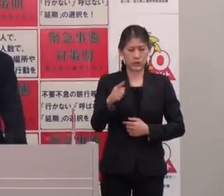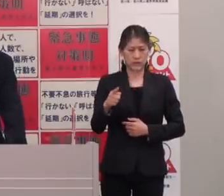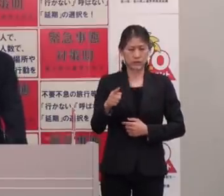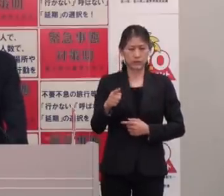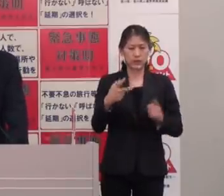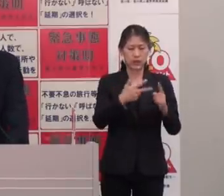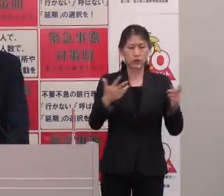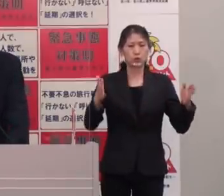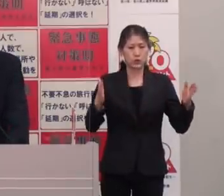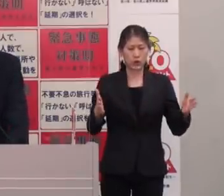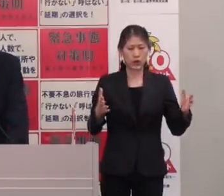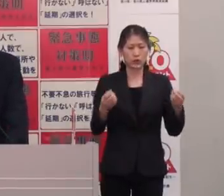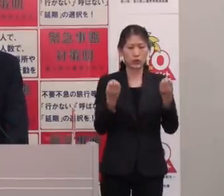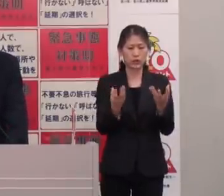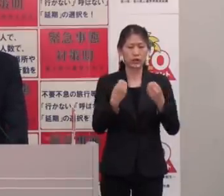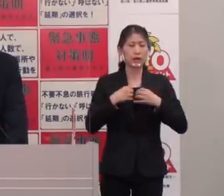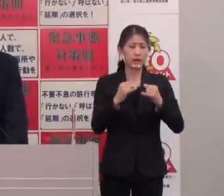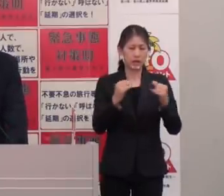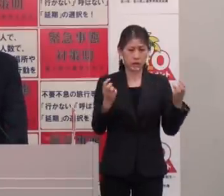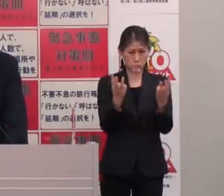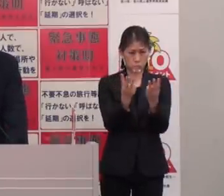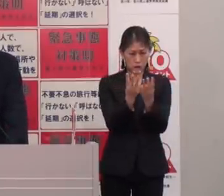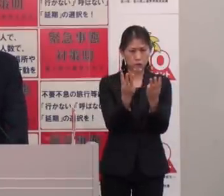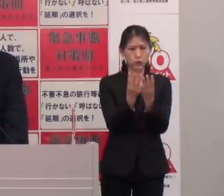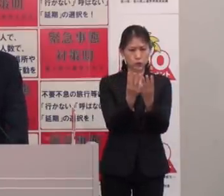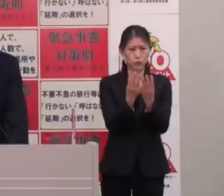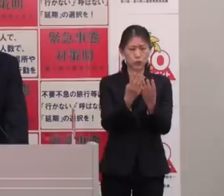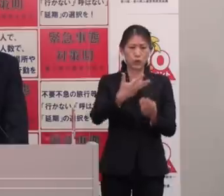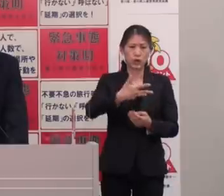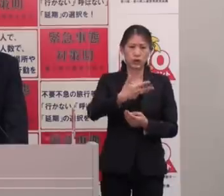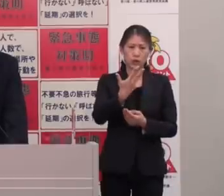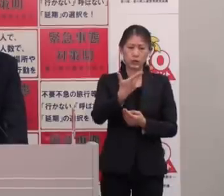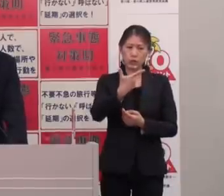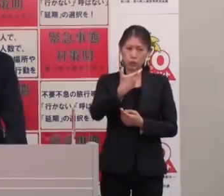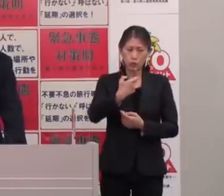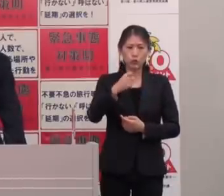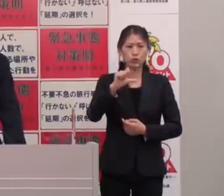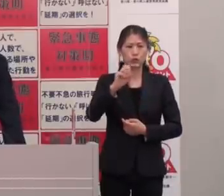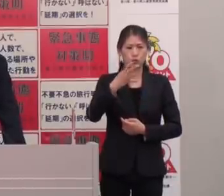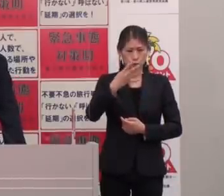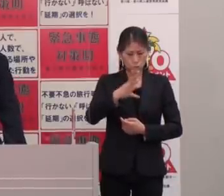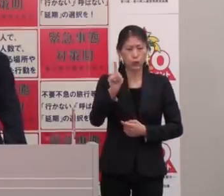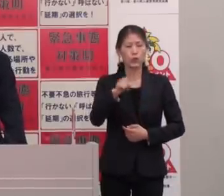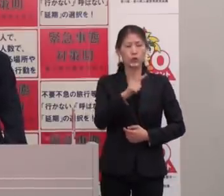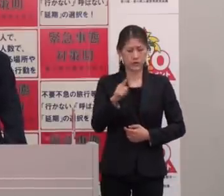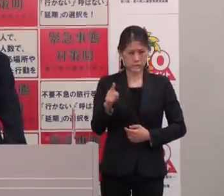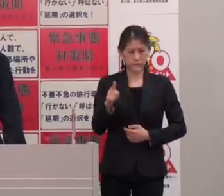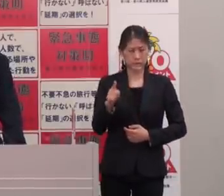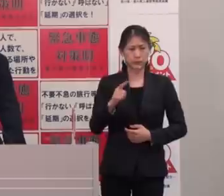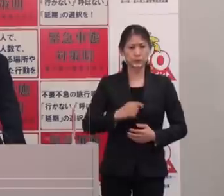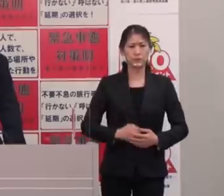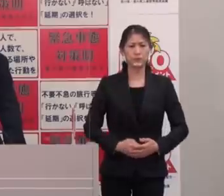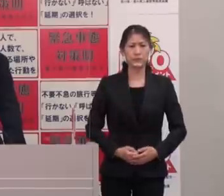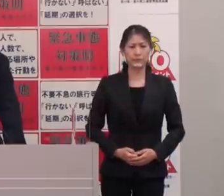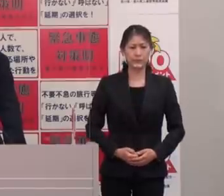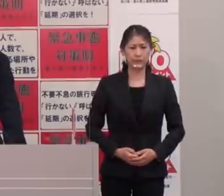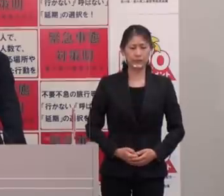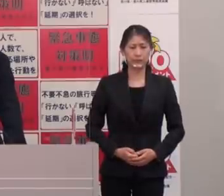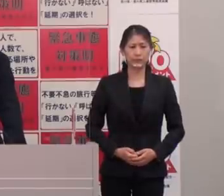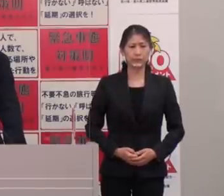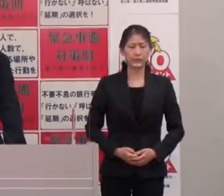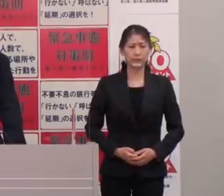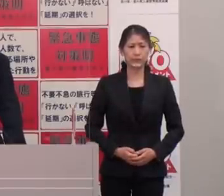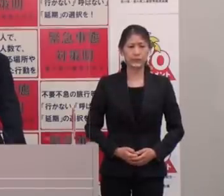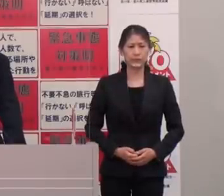の累積新規感染者数は364人に上っております。さ